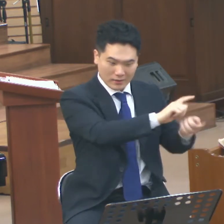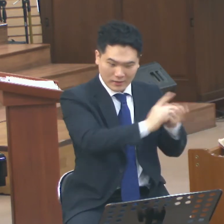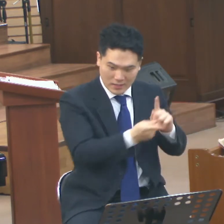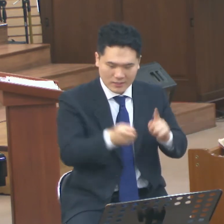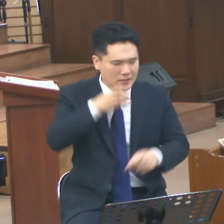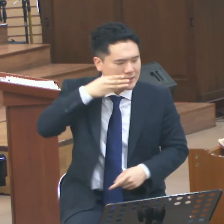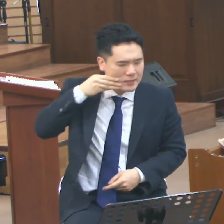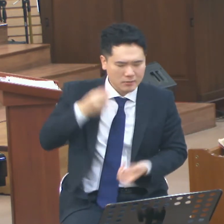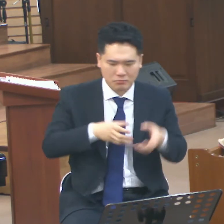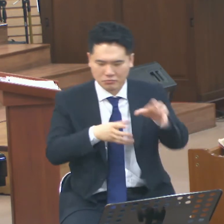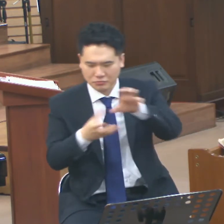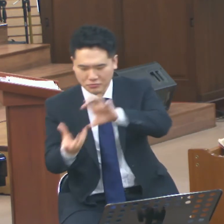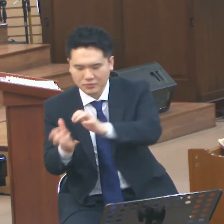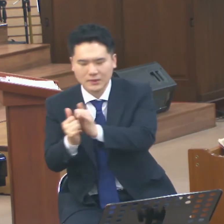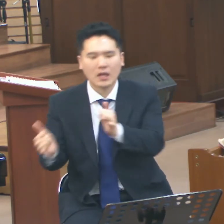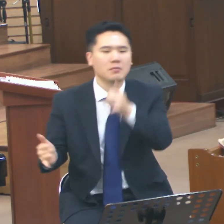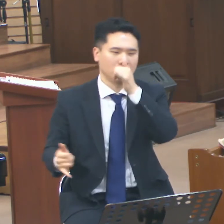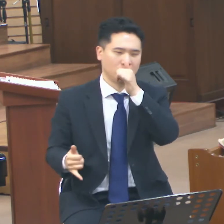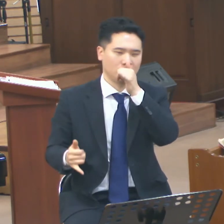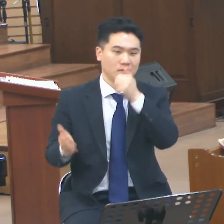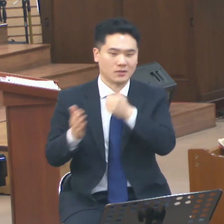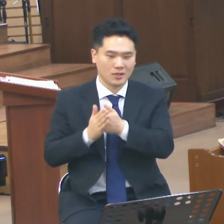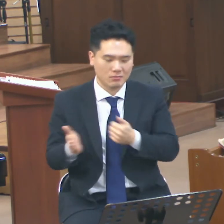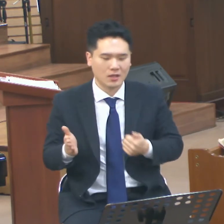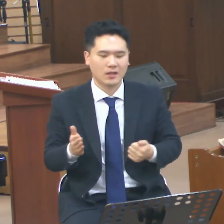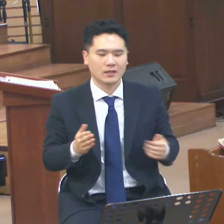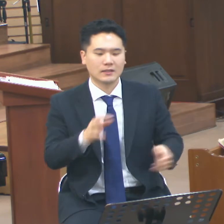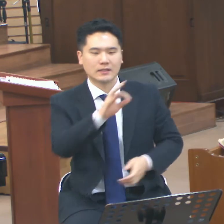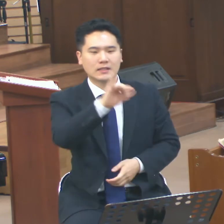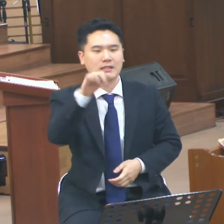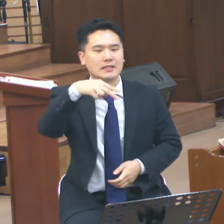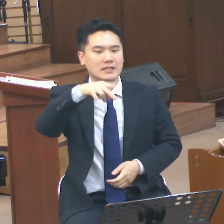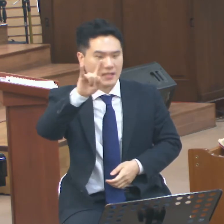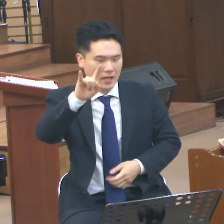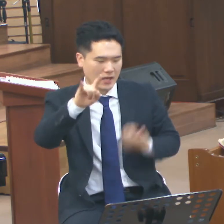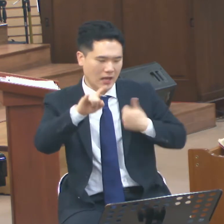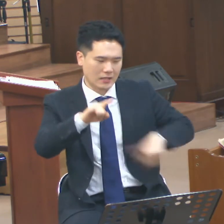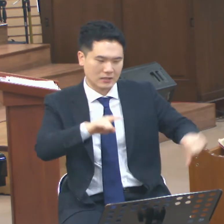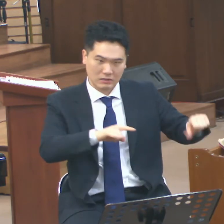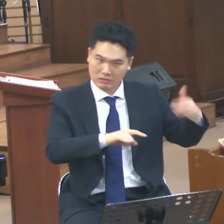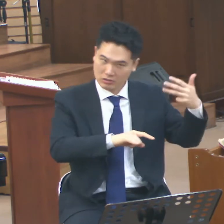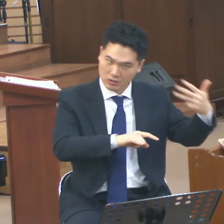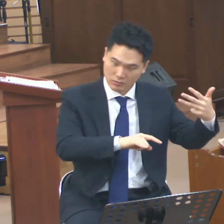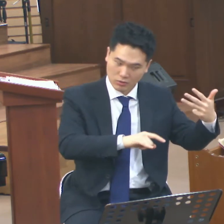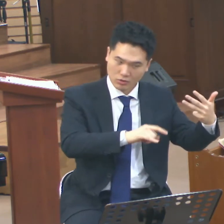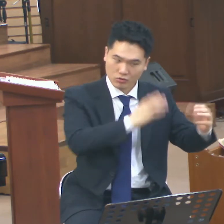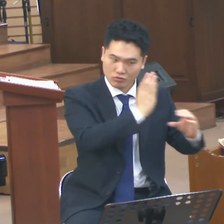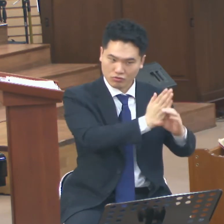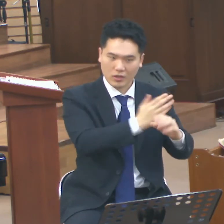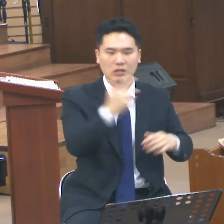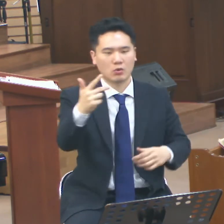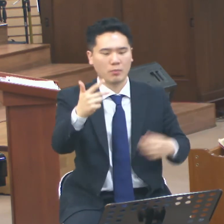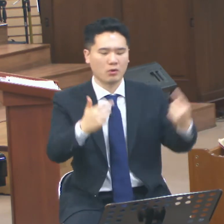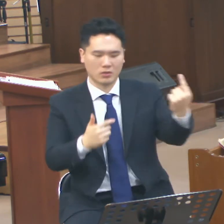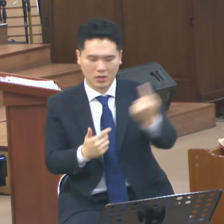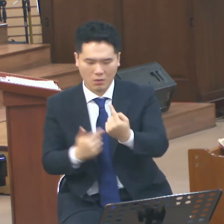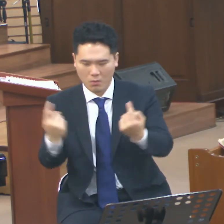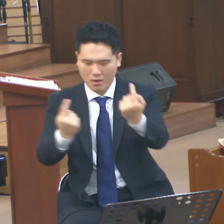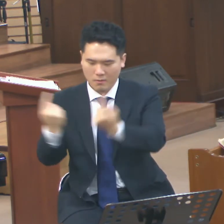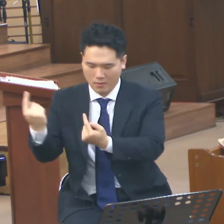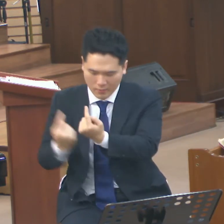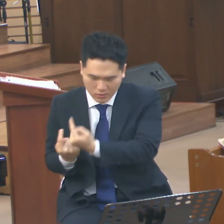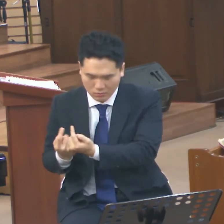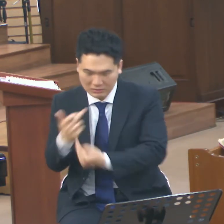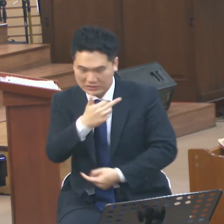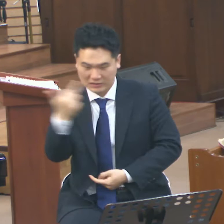그래서 이세 아들들을 만났는데 8아들 중에 7명이 나왔죠. 큰아들 엘리압을 보는데